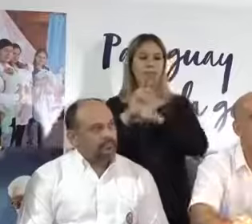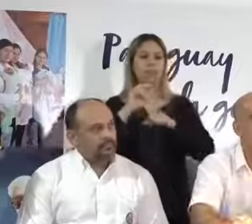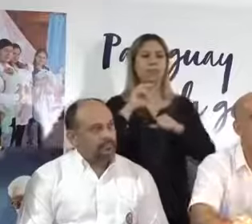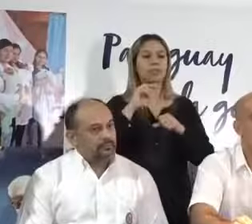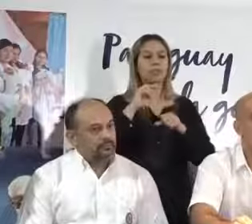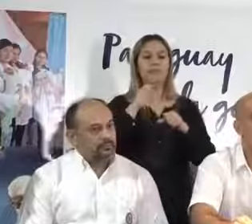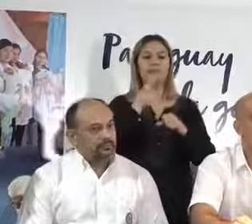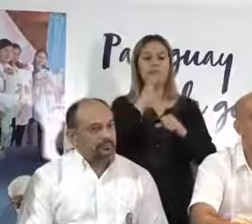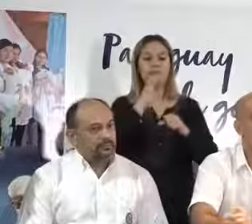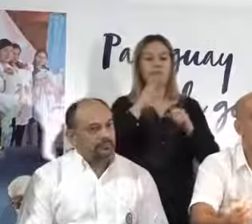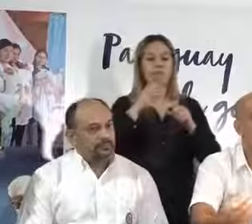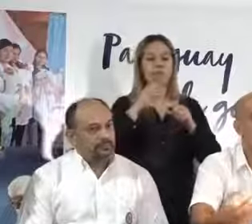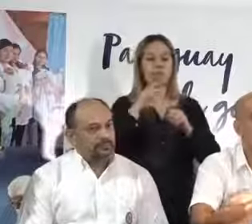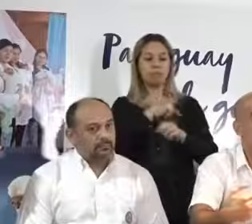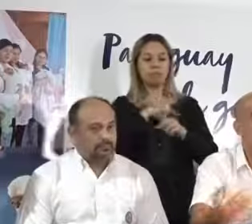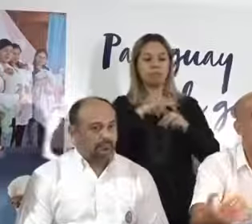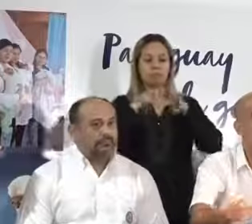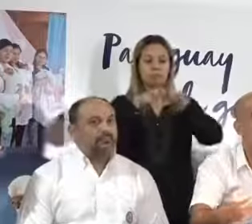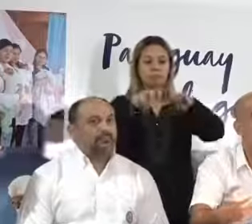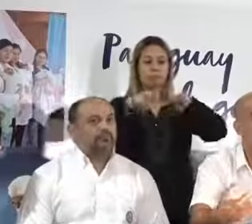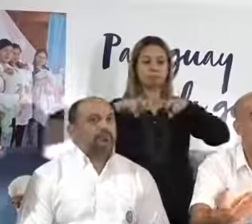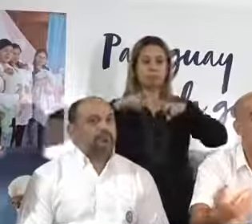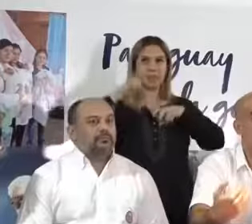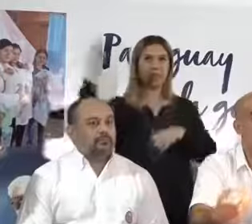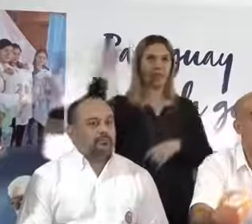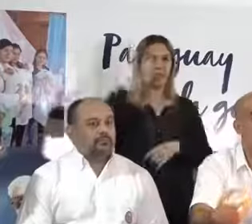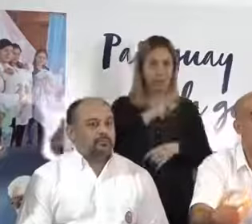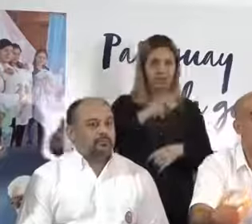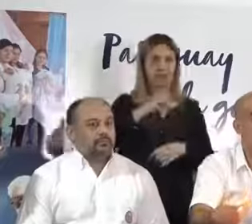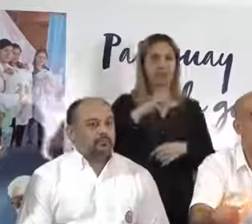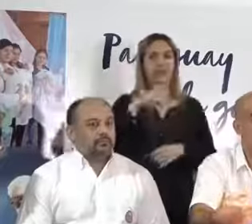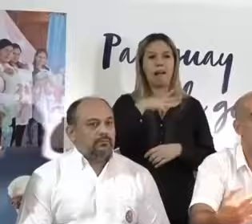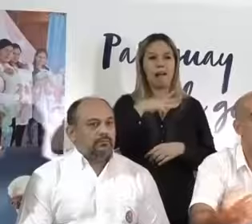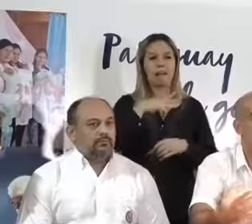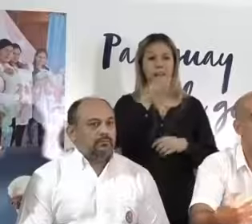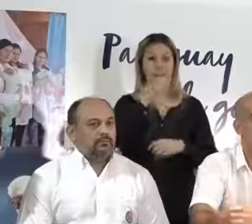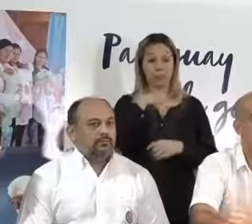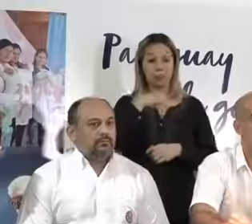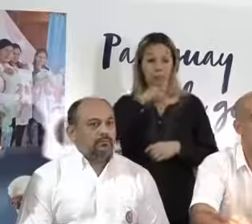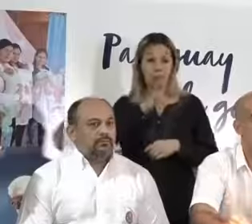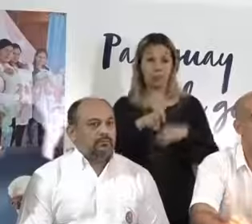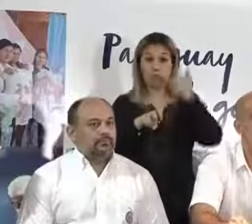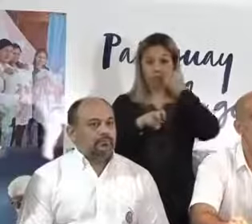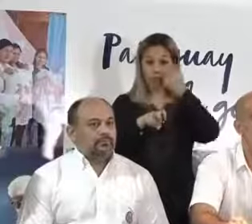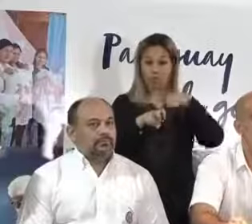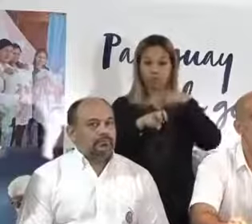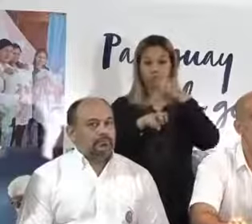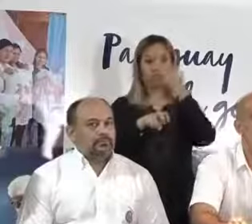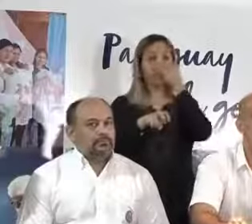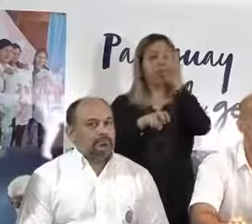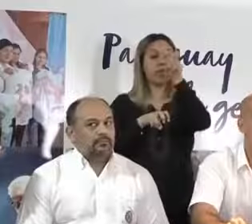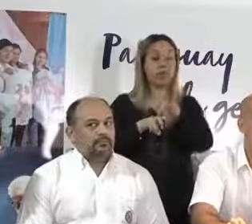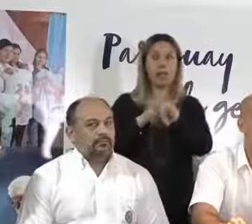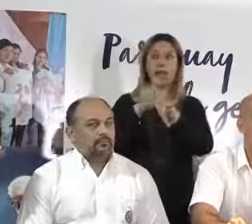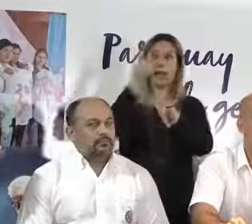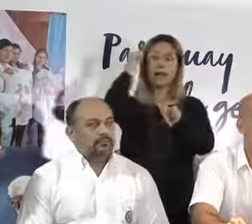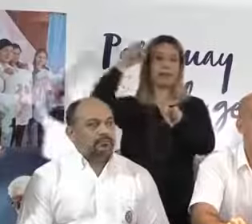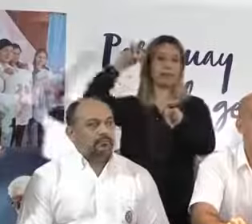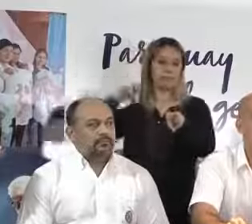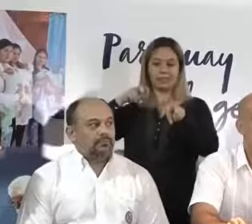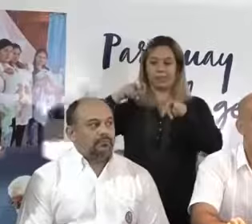influencia. Entonces las hileras que están por delante y por detrás del pasajero con la información que es proveída por la